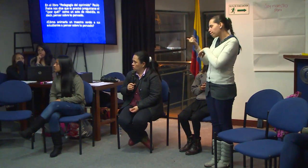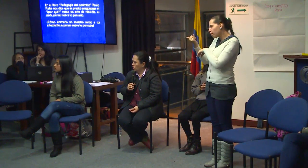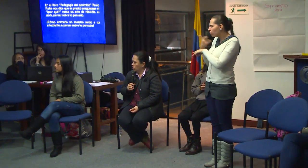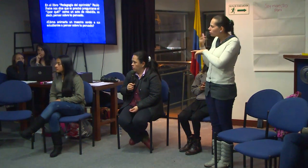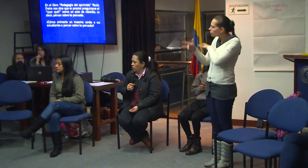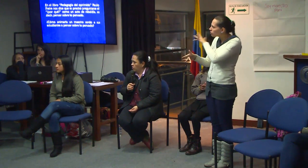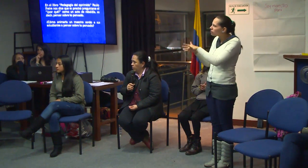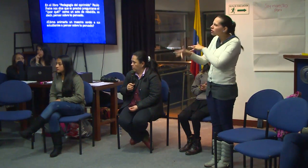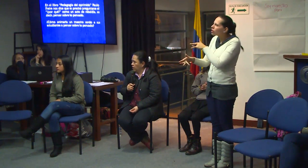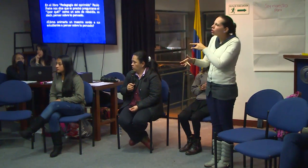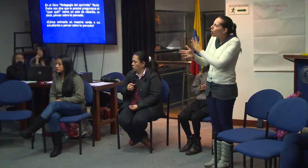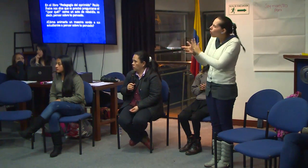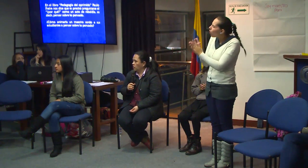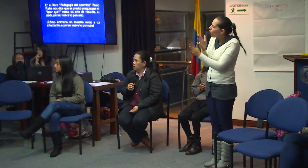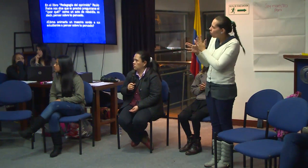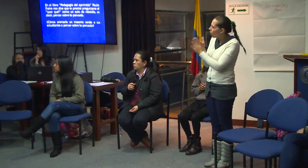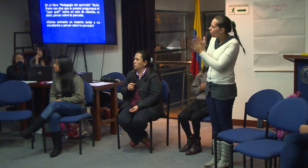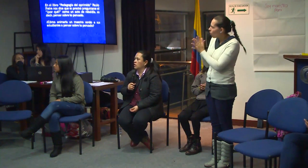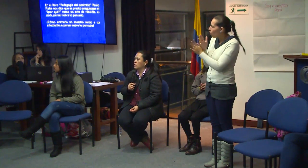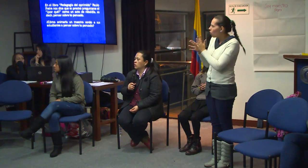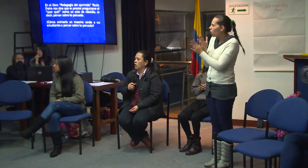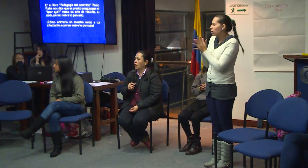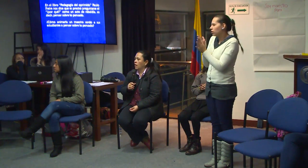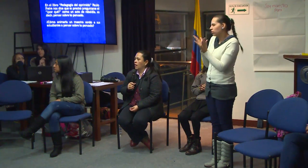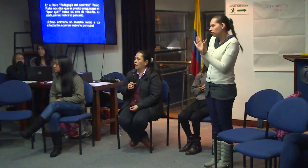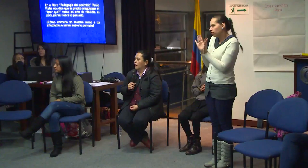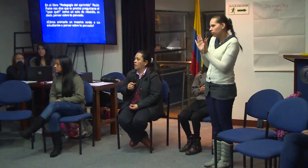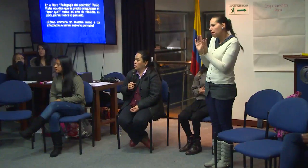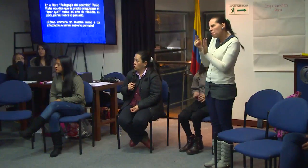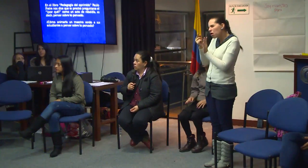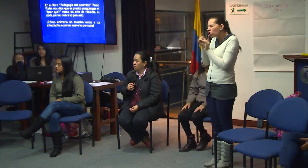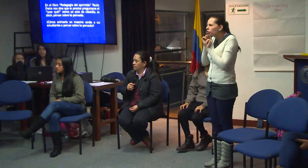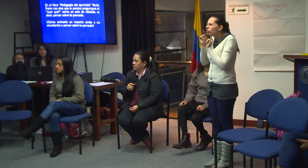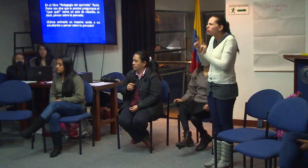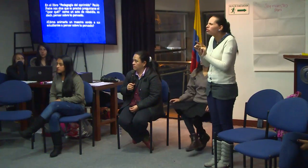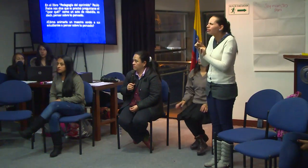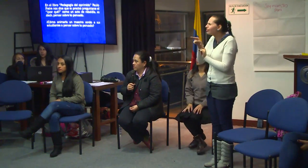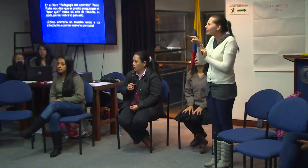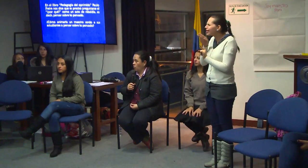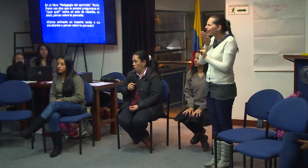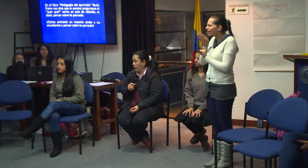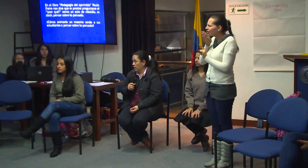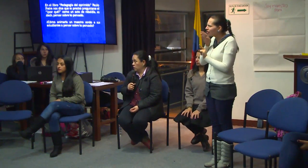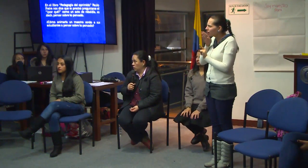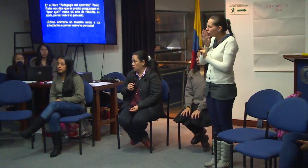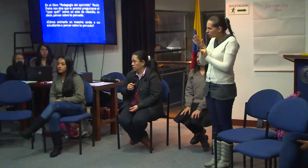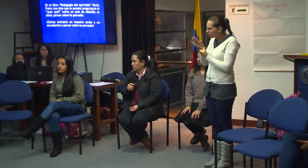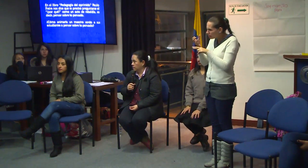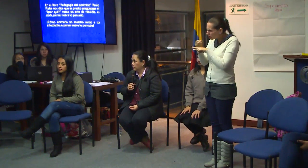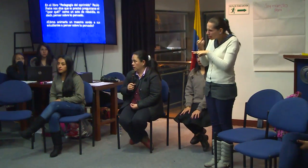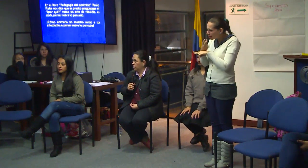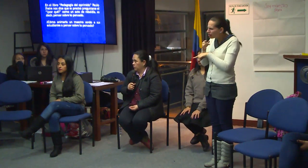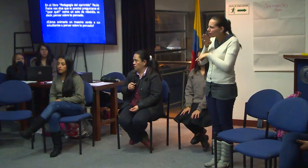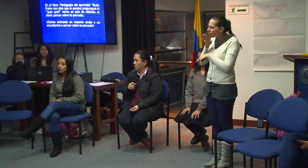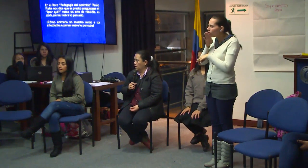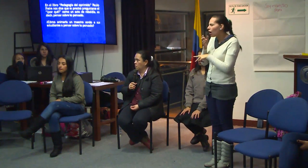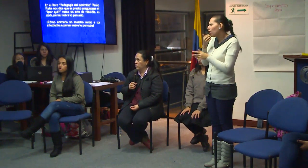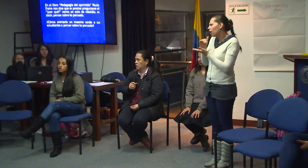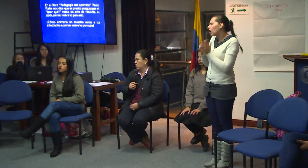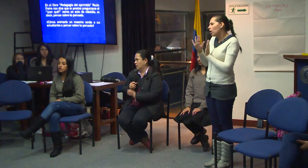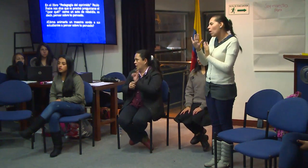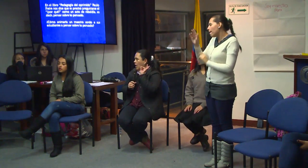nos cuenten un poco primero, muy sucinto, quiénes son como maestros. Porque